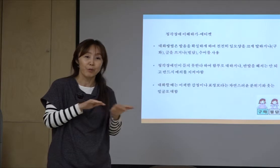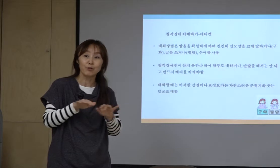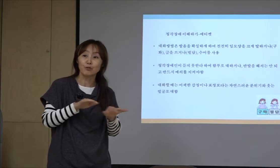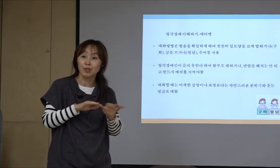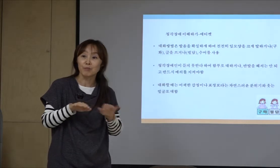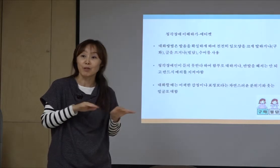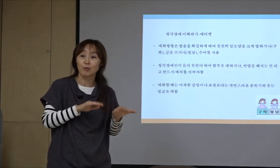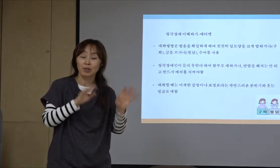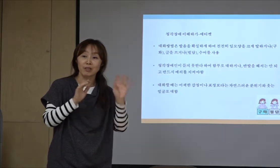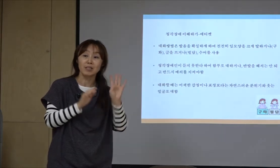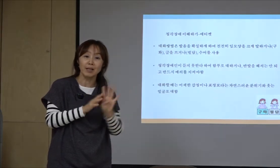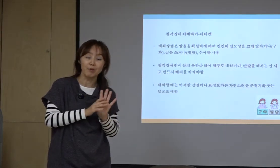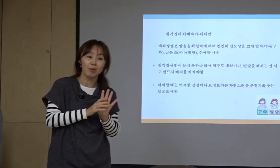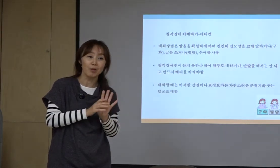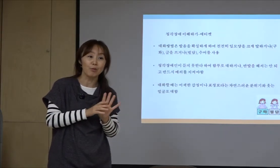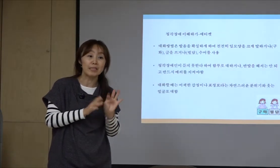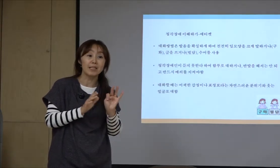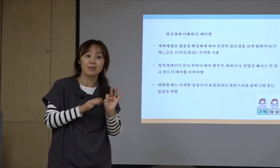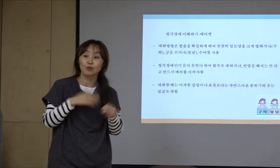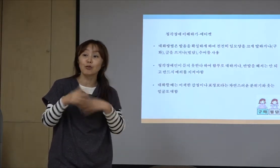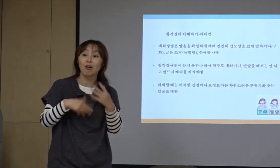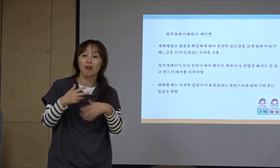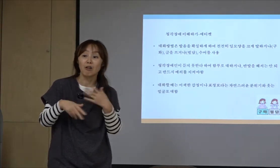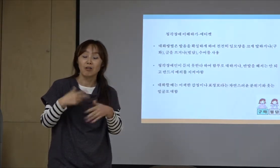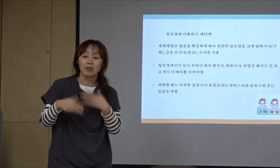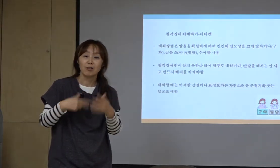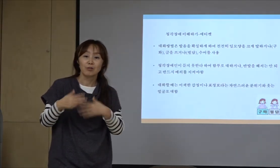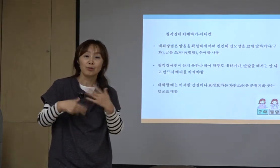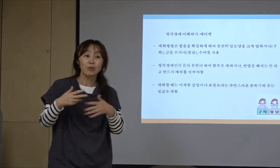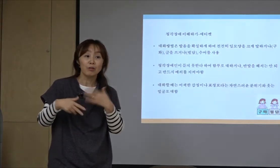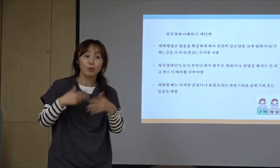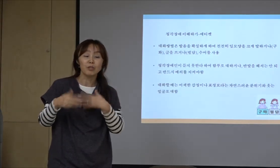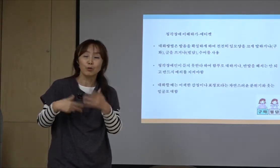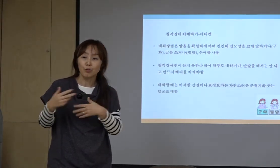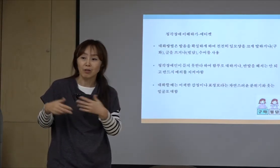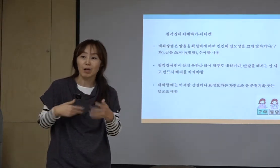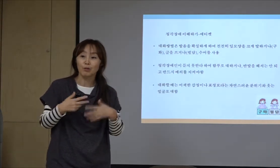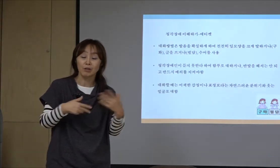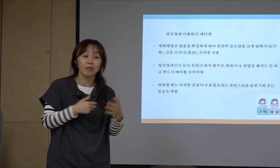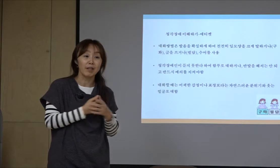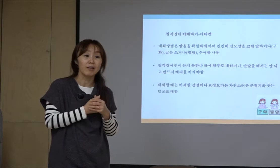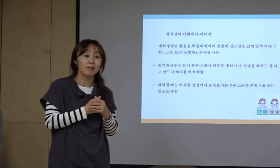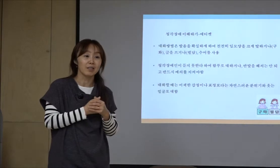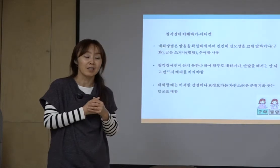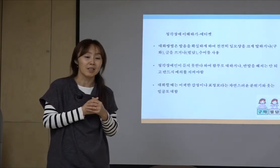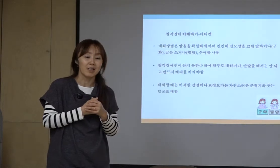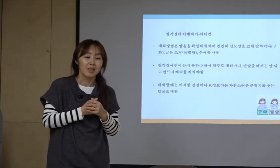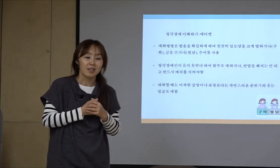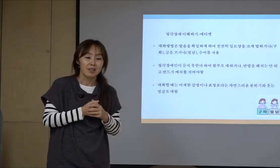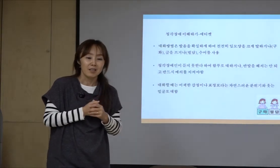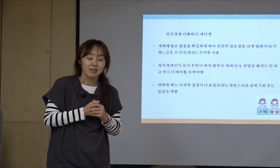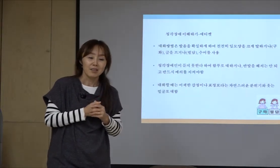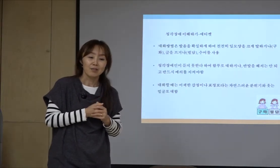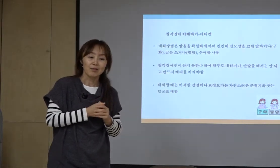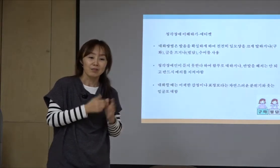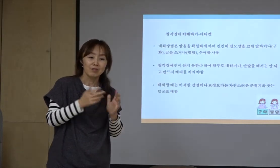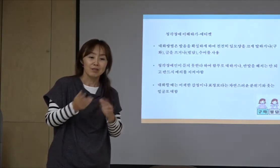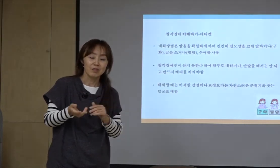평균 60점 이렇게 1차 합격하고 2차는 수업, 통역, 동시 통역하고 이런 거 해요. 근데 이제 그렇게 해서